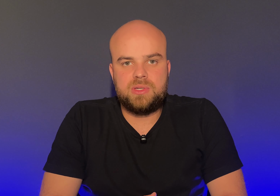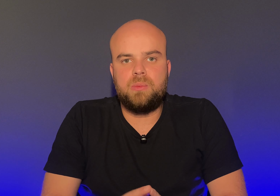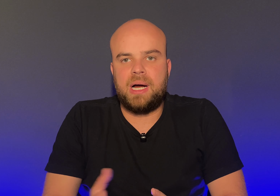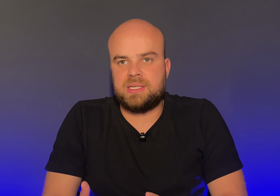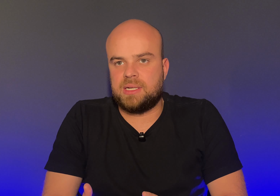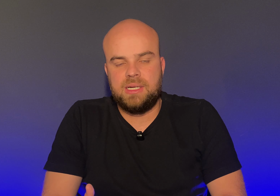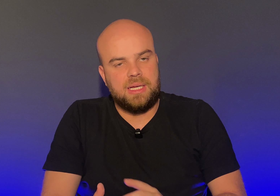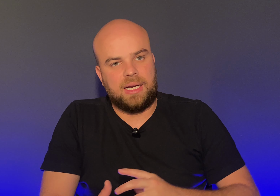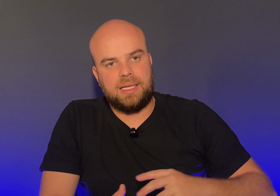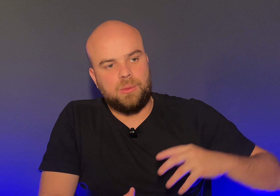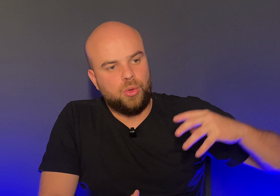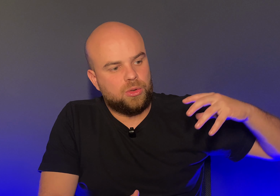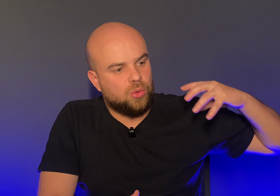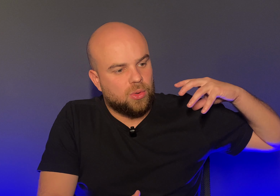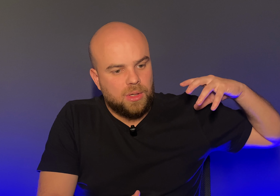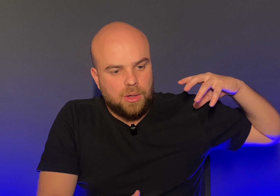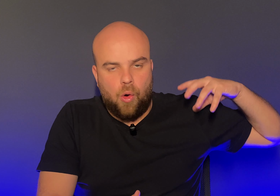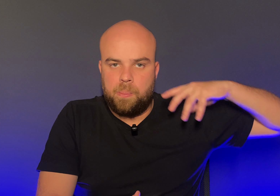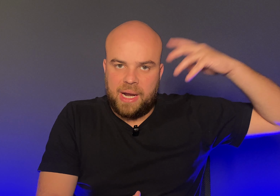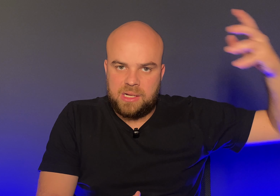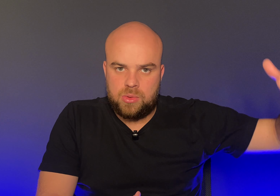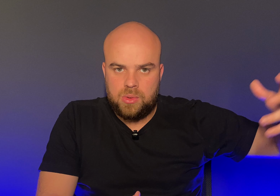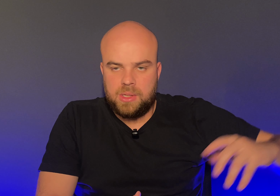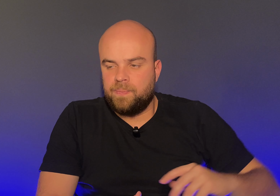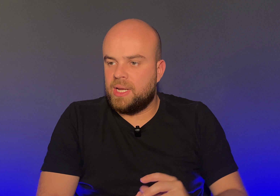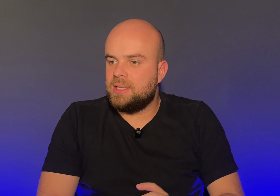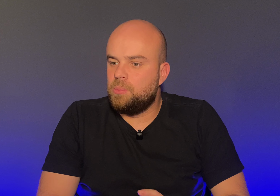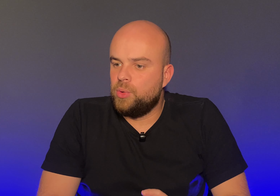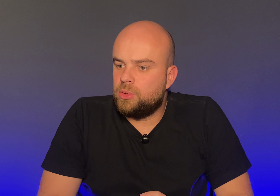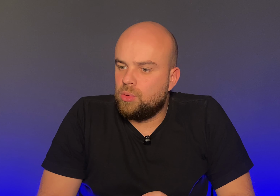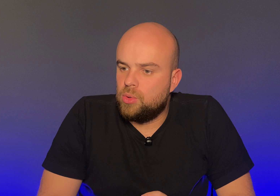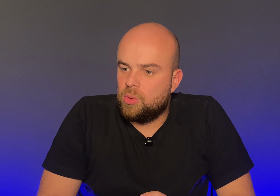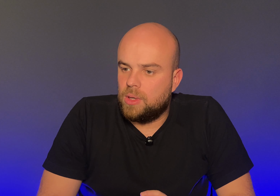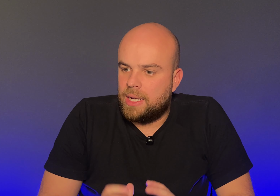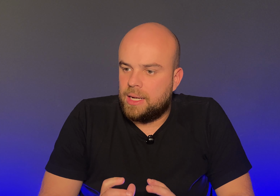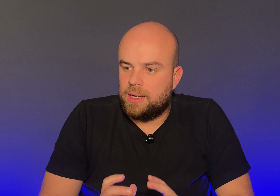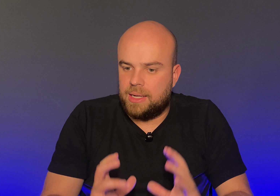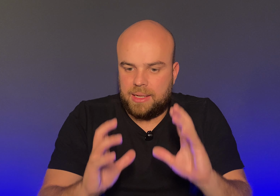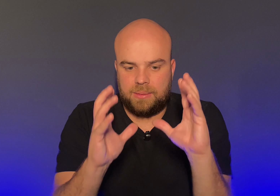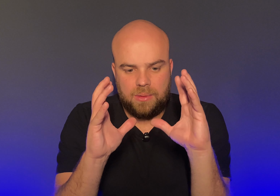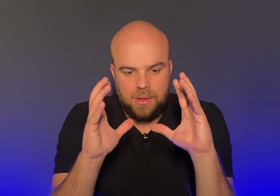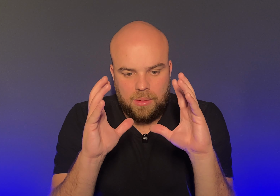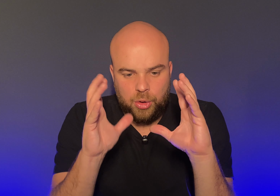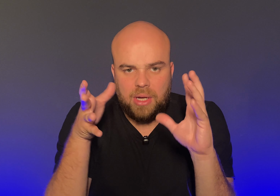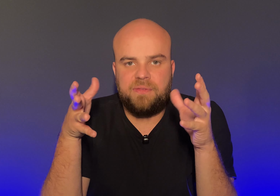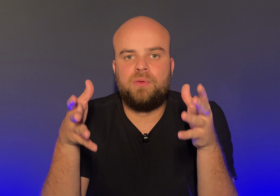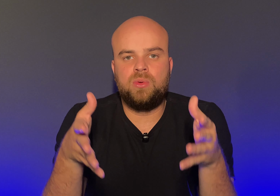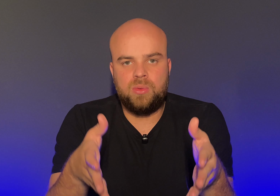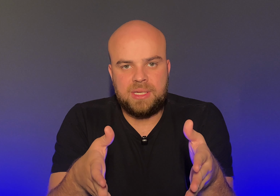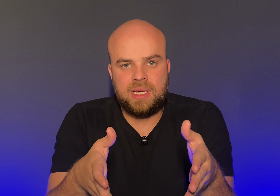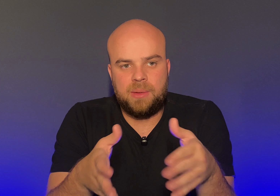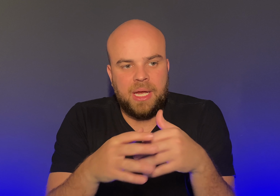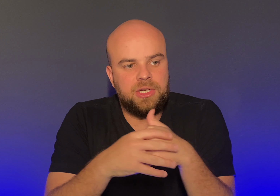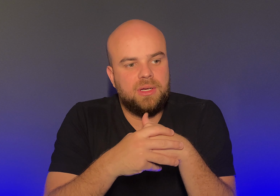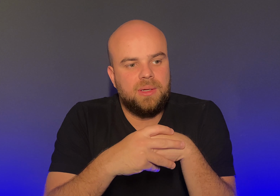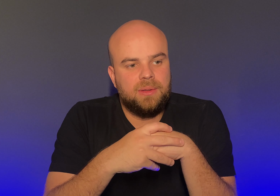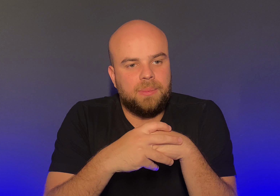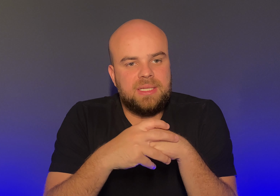e é uma noção básica nada muito complexo nada muito a fundo necessariamente Mas